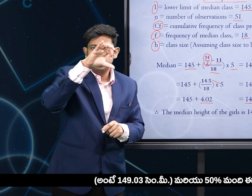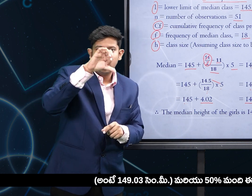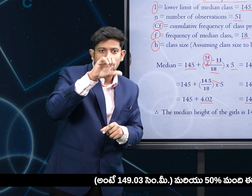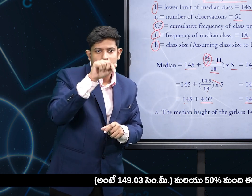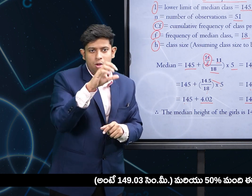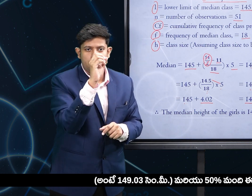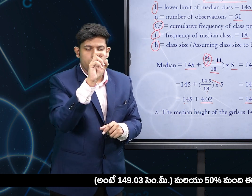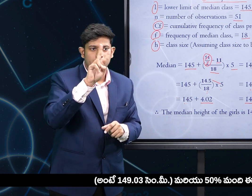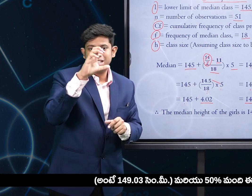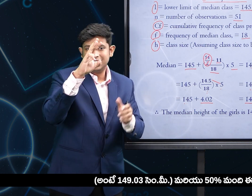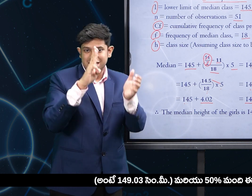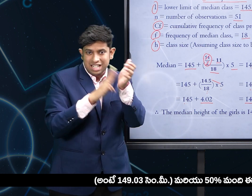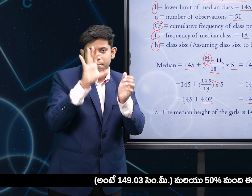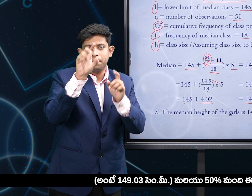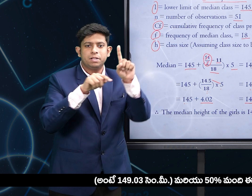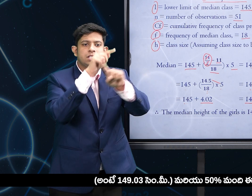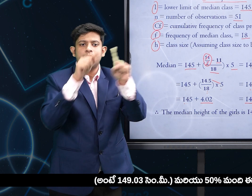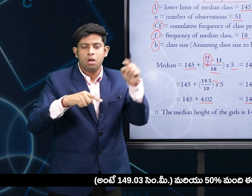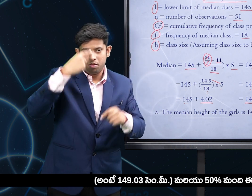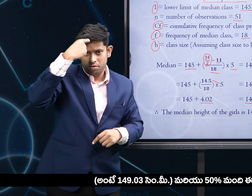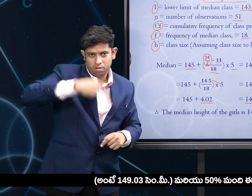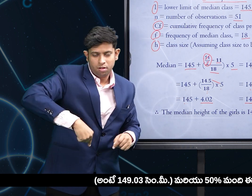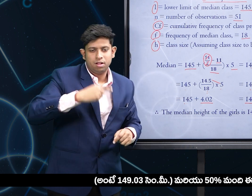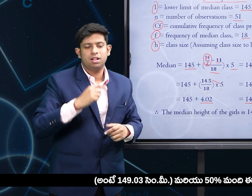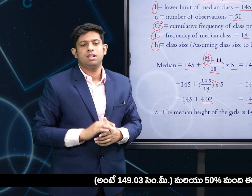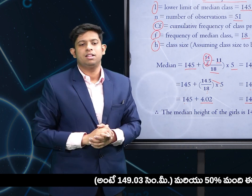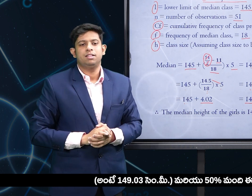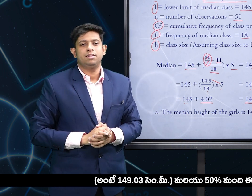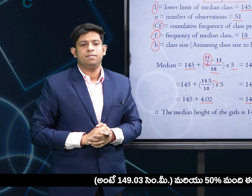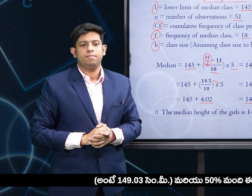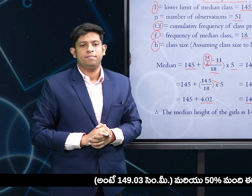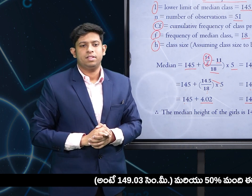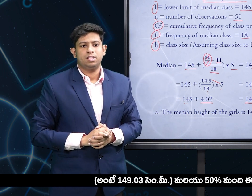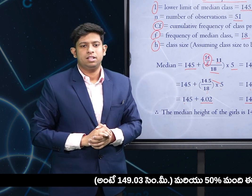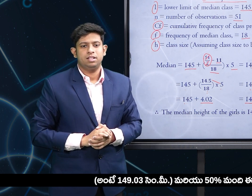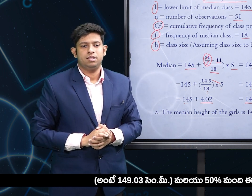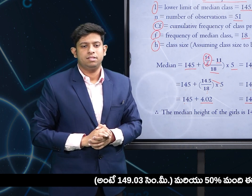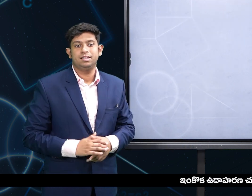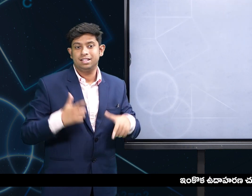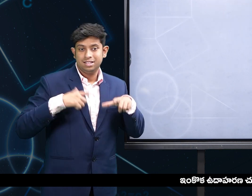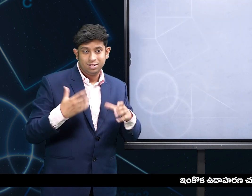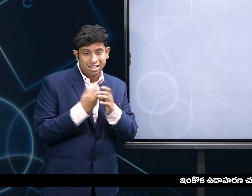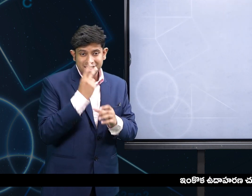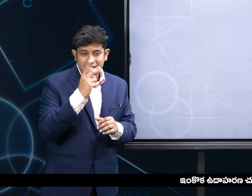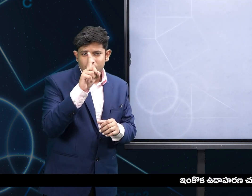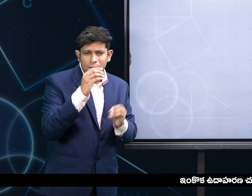149.03 సెంటీమీటర్లు, మరియు 50% మంది ఈ ఎత్తు కంటే ఎక్కువగా ఉంటారు. ఇంకొక ఉదాహరణ